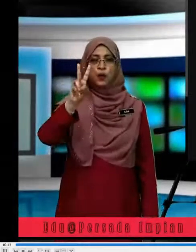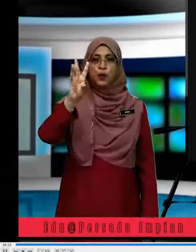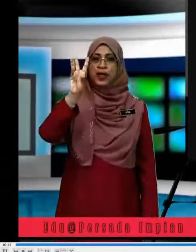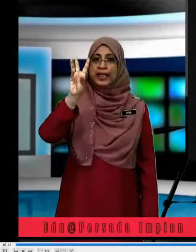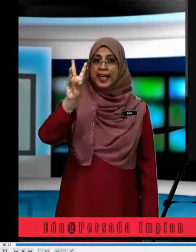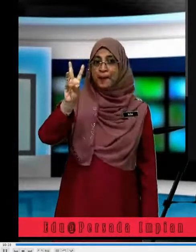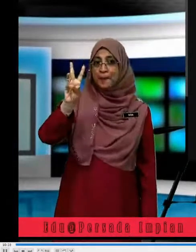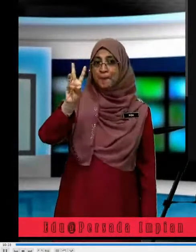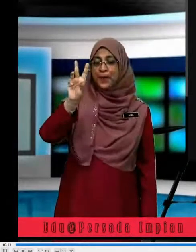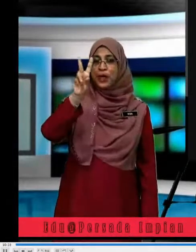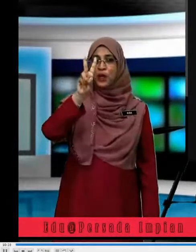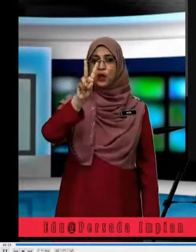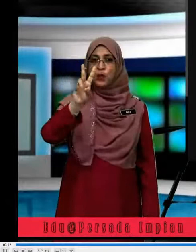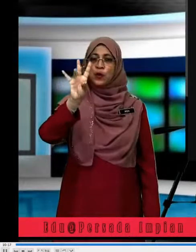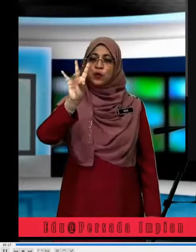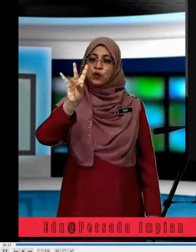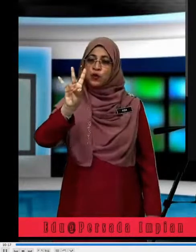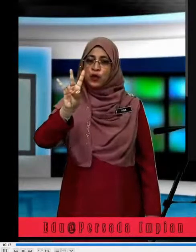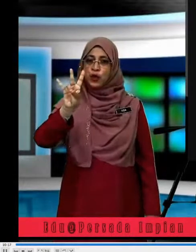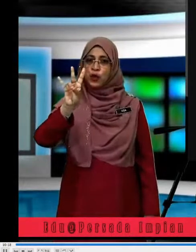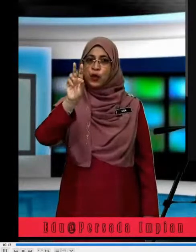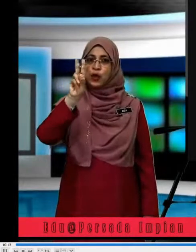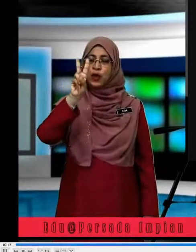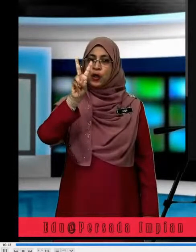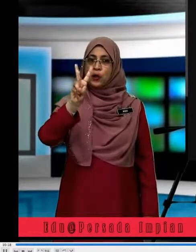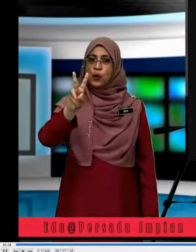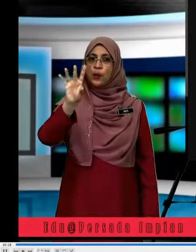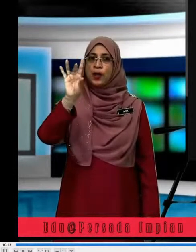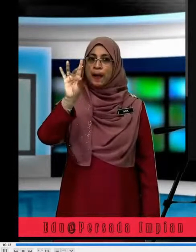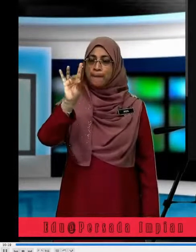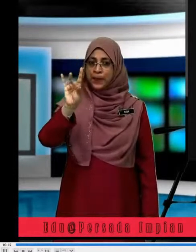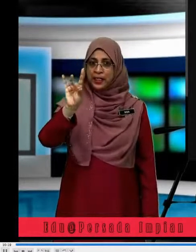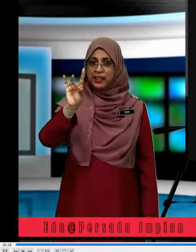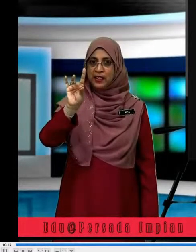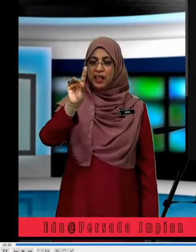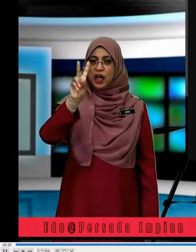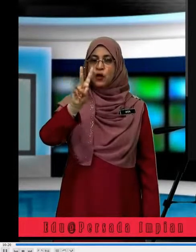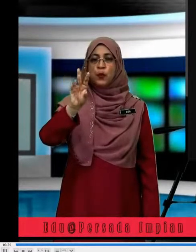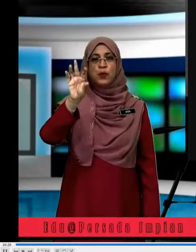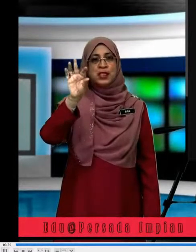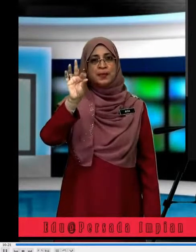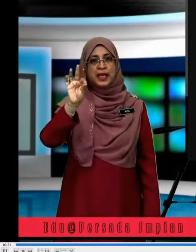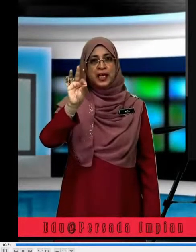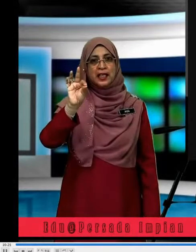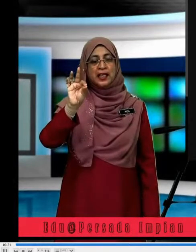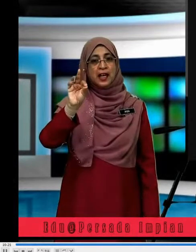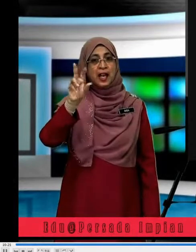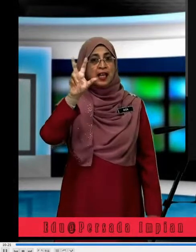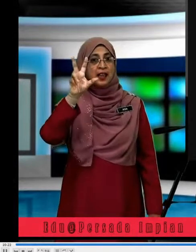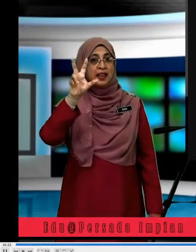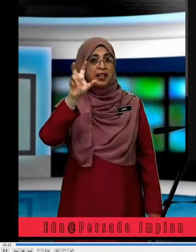Hai 26 27 28 29